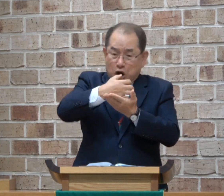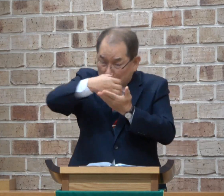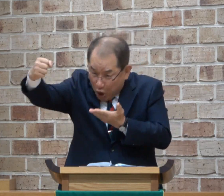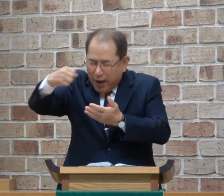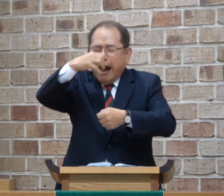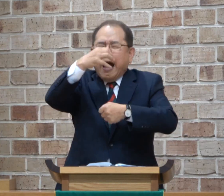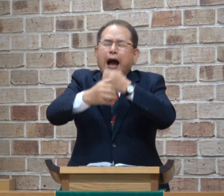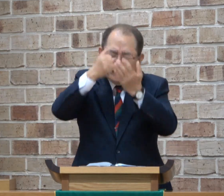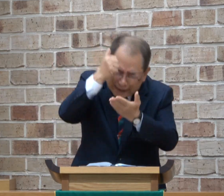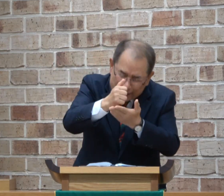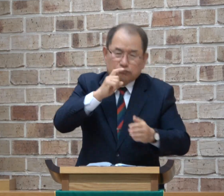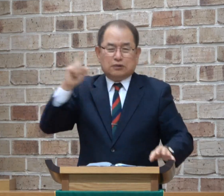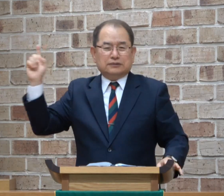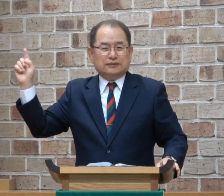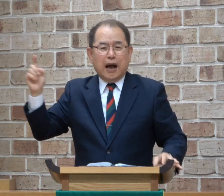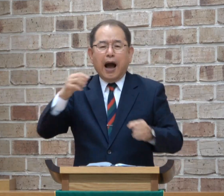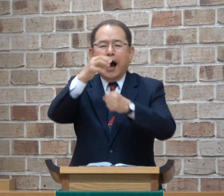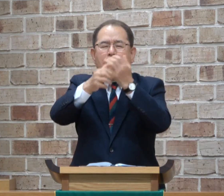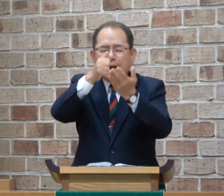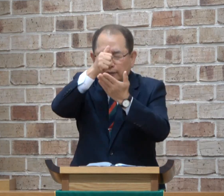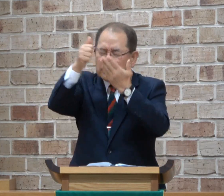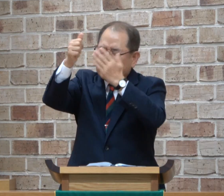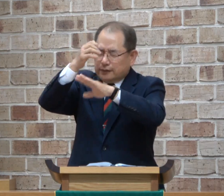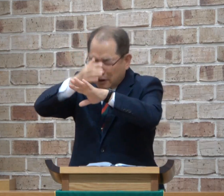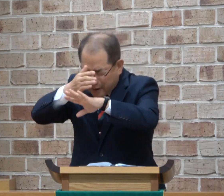모든 것이 하나님께서 하셨다는 것입니다.